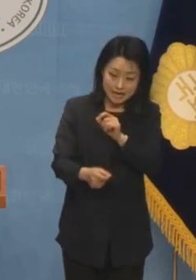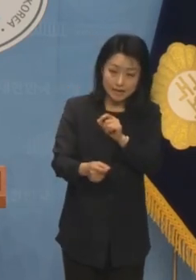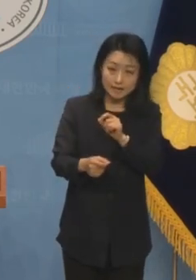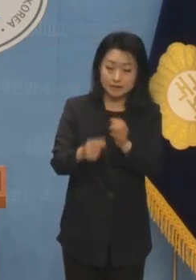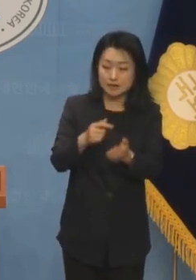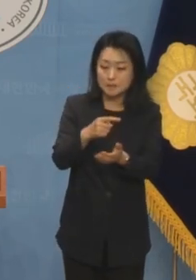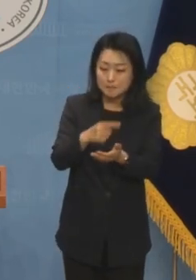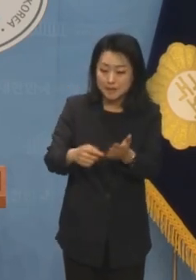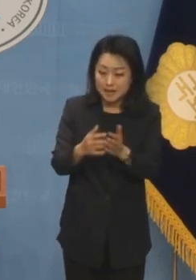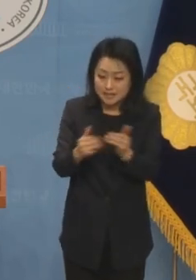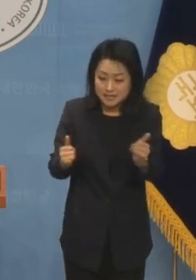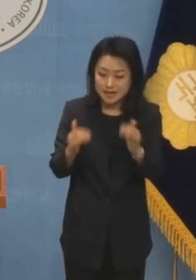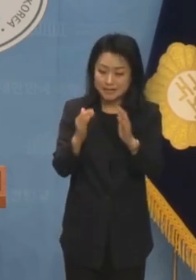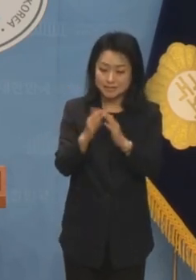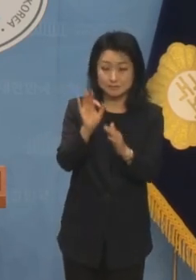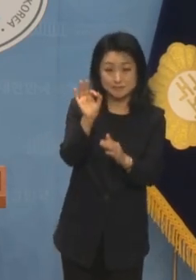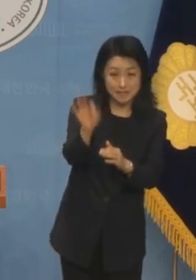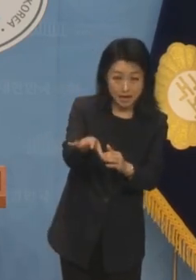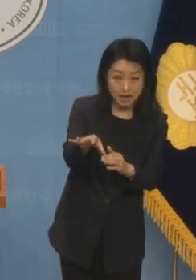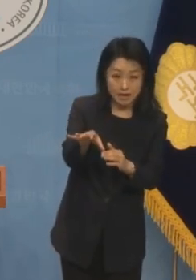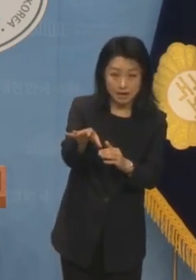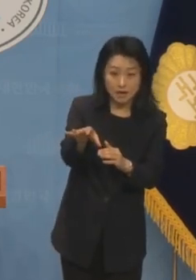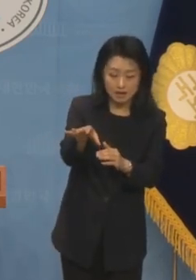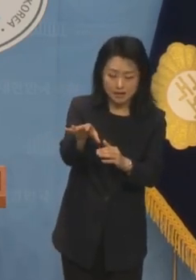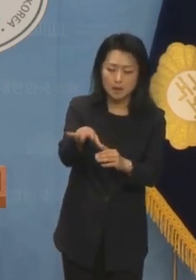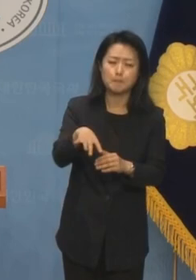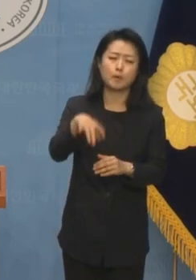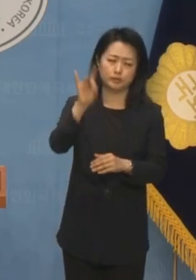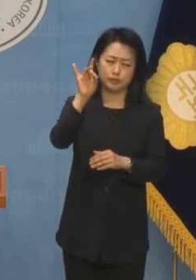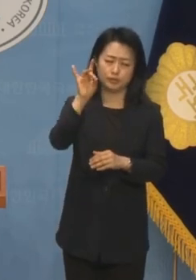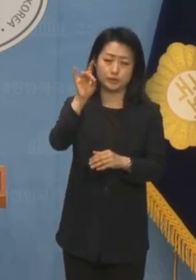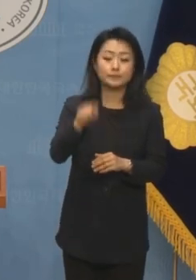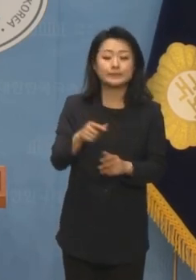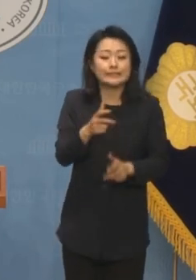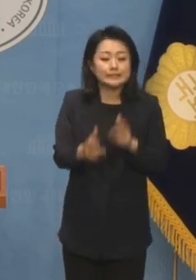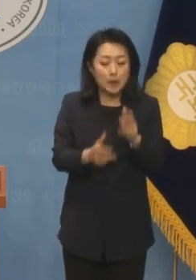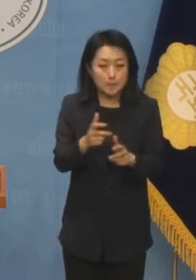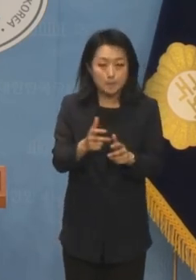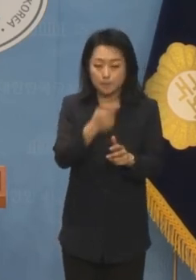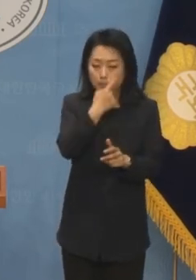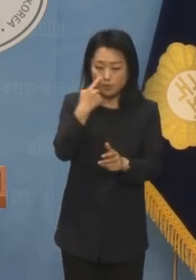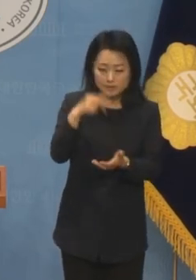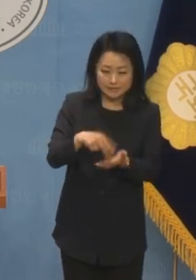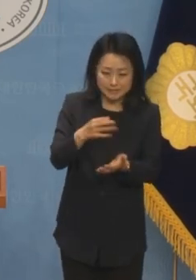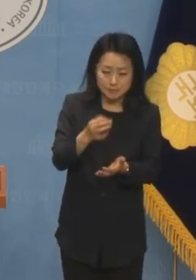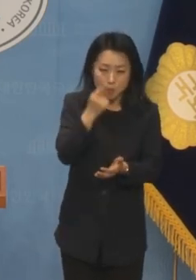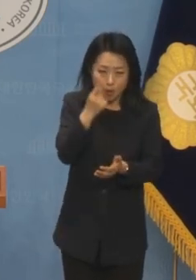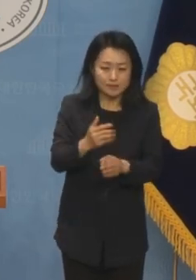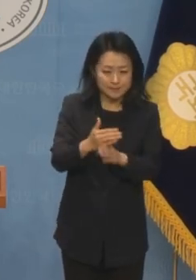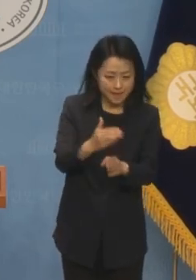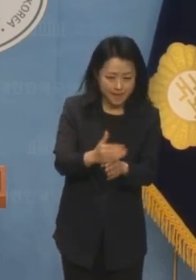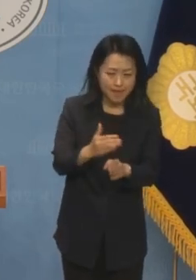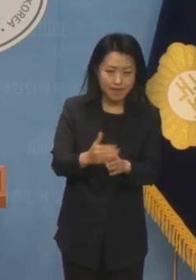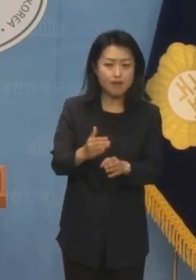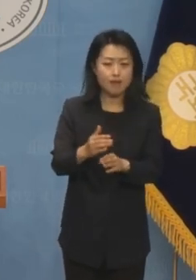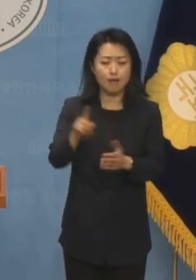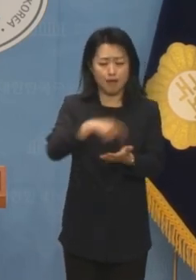매입하는 비용은 향후 해당 주택을 통한 사업으로 보증금이나 월세 등으로 상쇄할 수